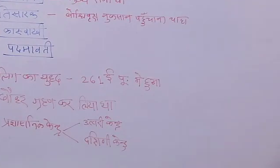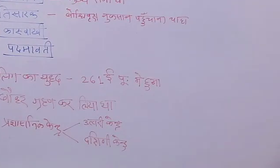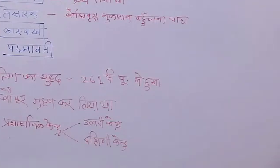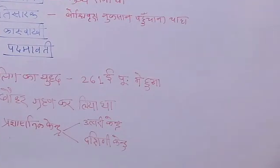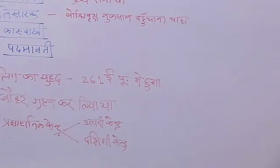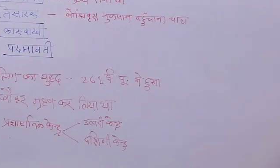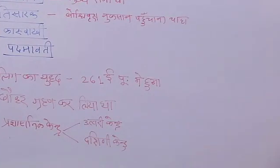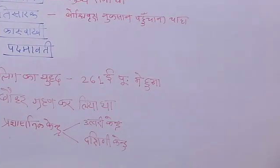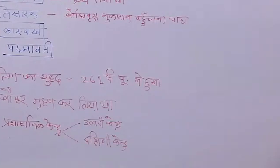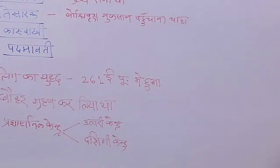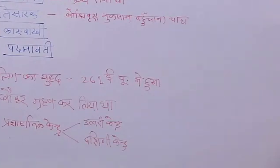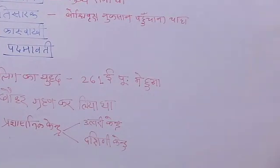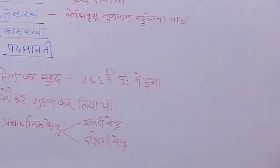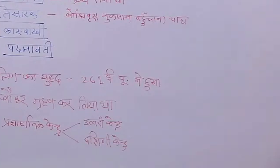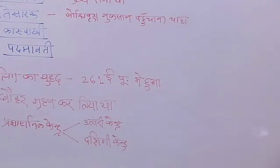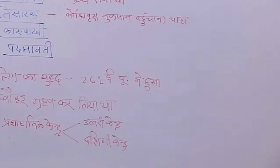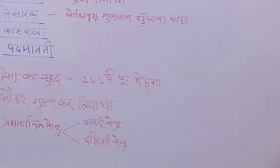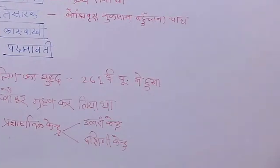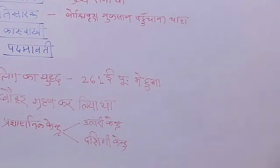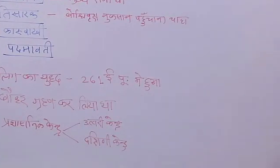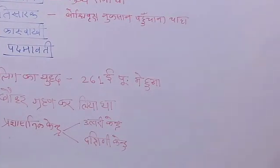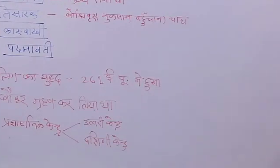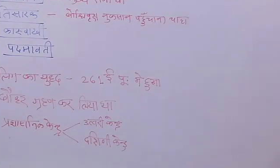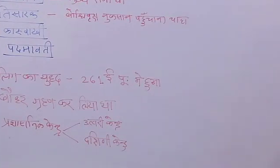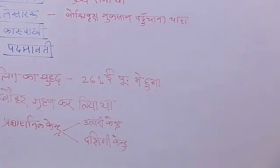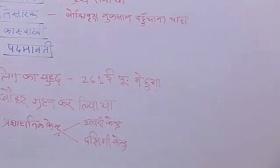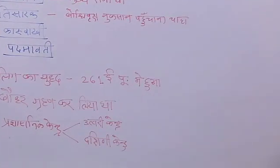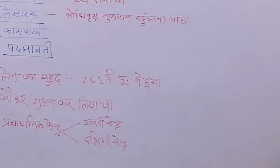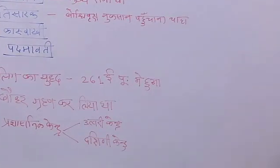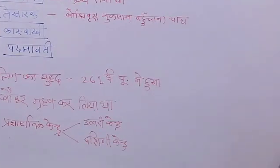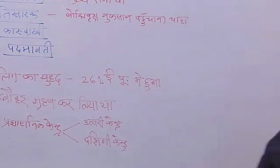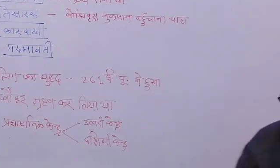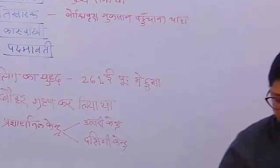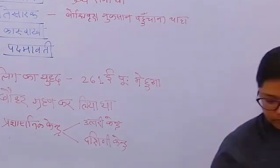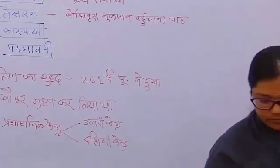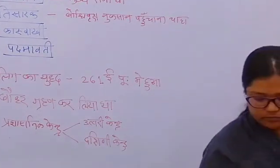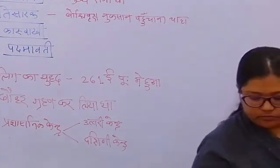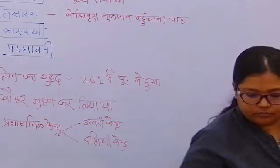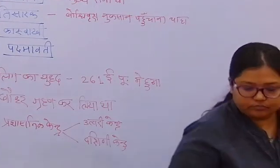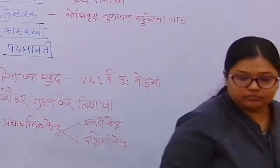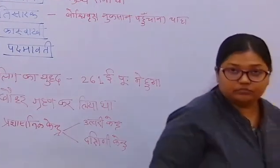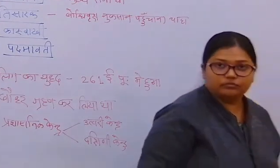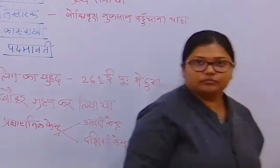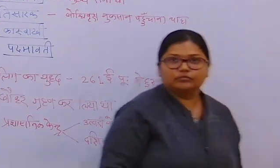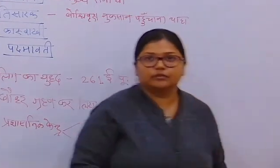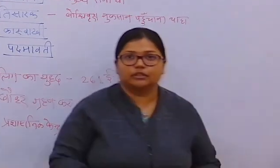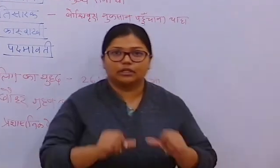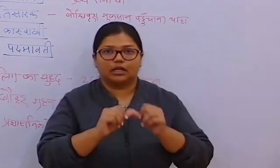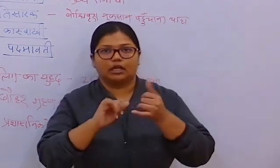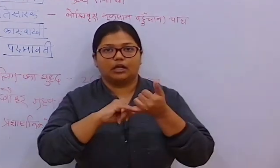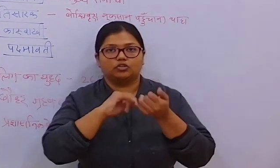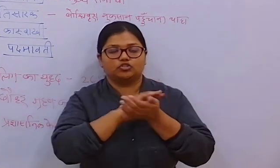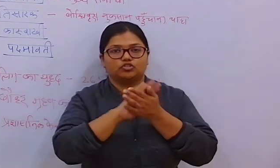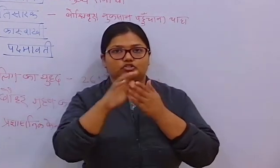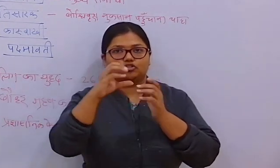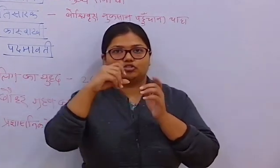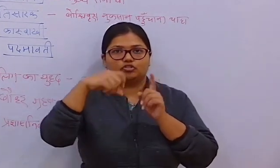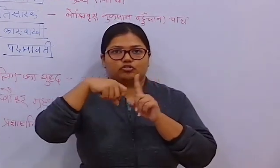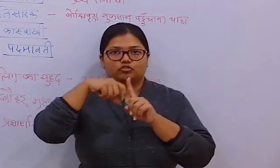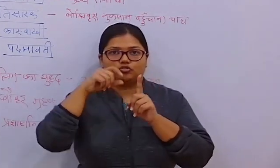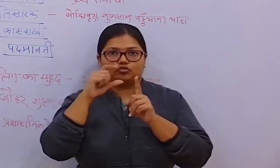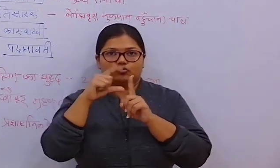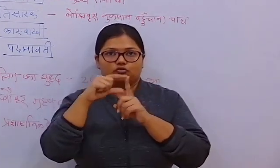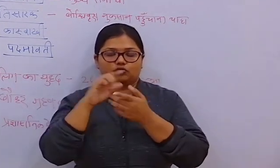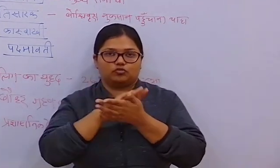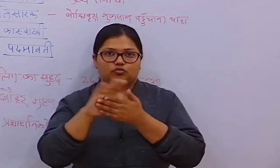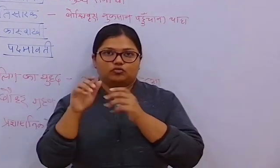ना। चलो अशोक के धम्म में आते हैं। अशोक का धम्म जो है, ठीक है।